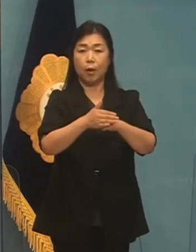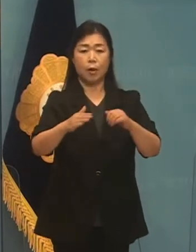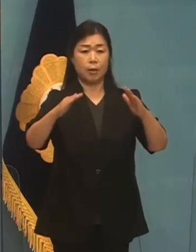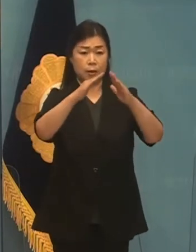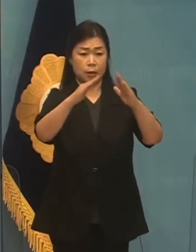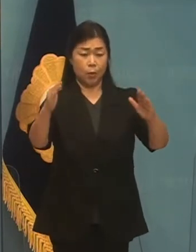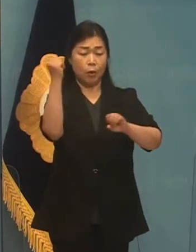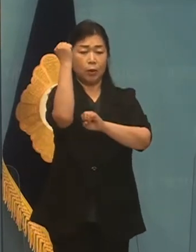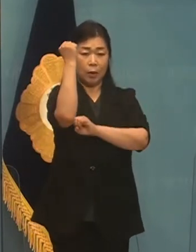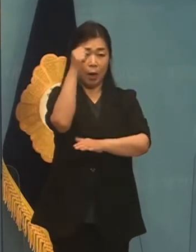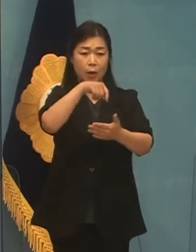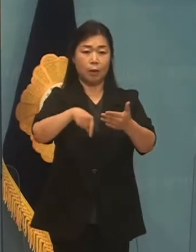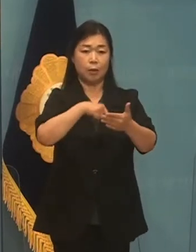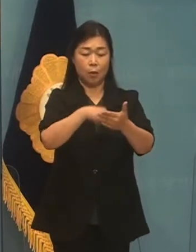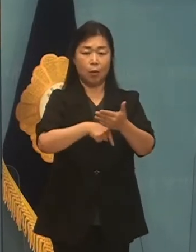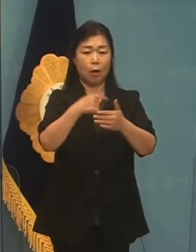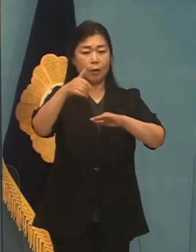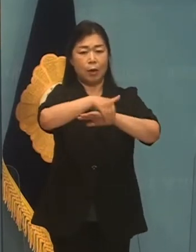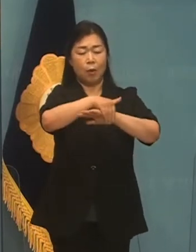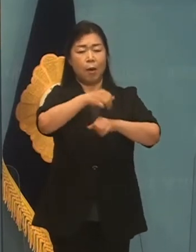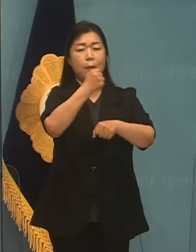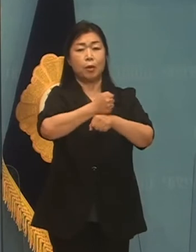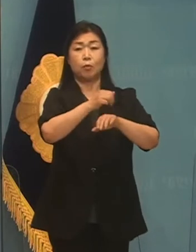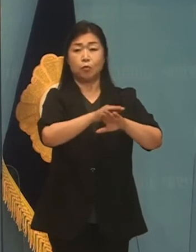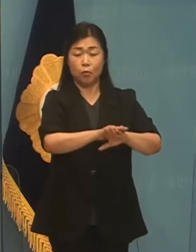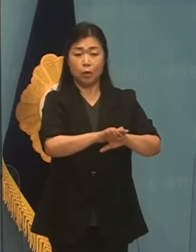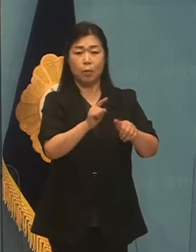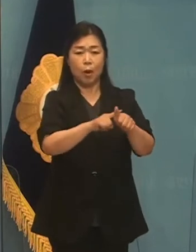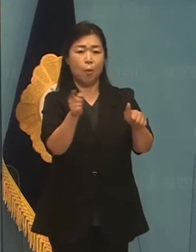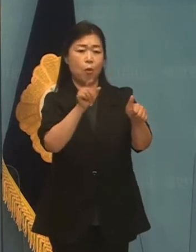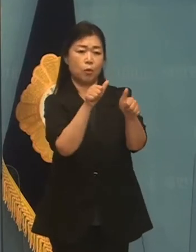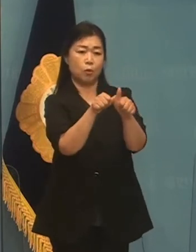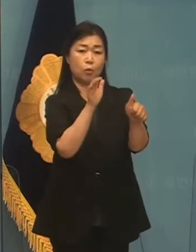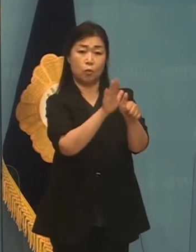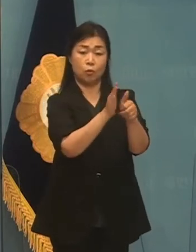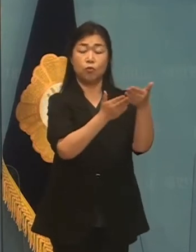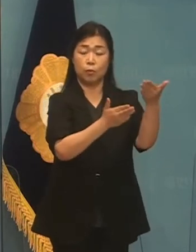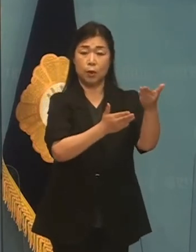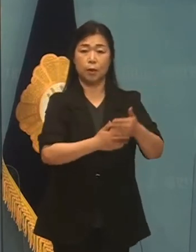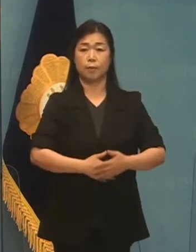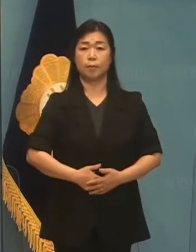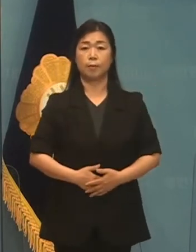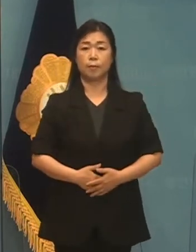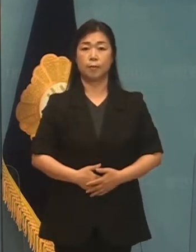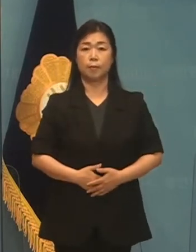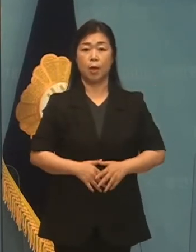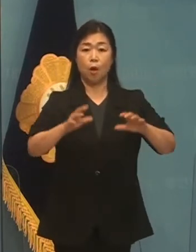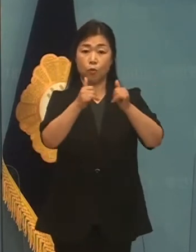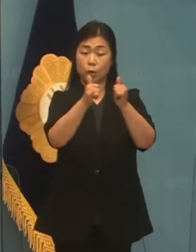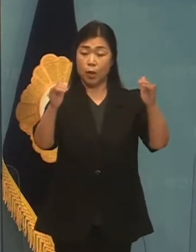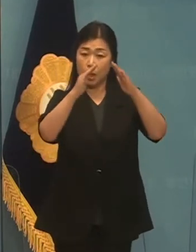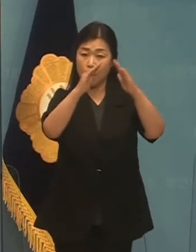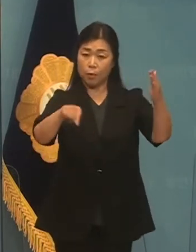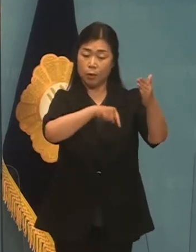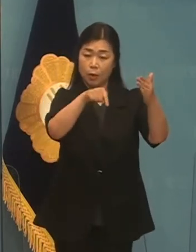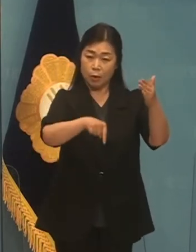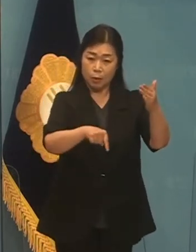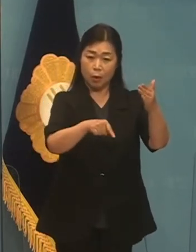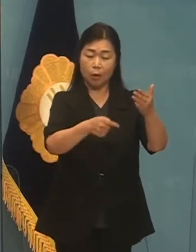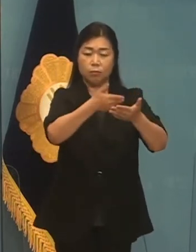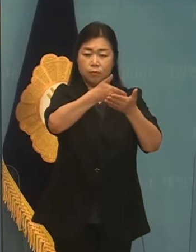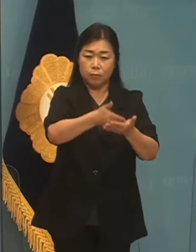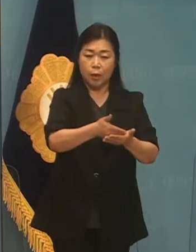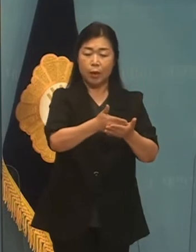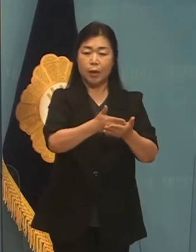전략적 방향성을 설정하고 후보에게 조언하는 역할을 하게 될 것입니다. 국민캠프의 중량감